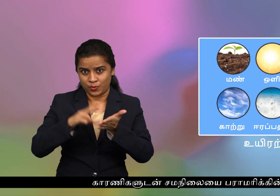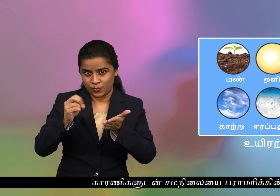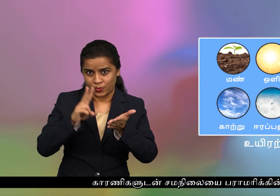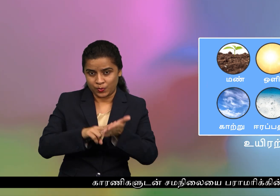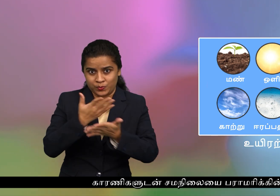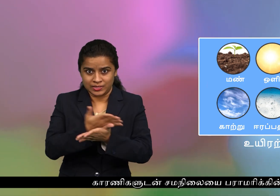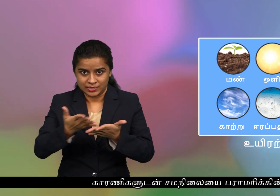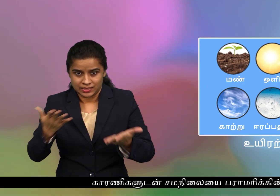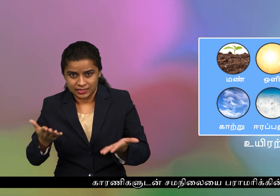பராமரிக்கின்றன.